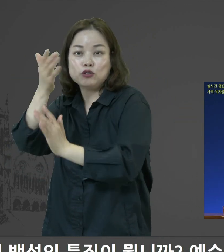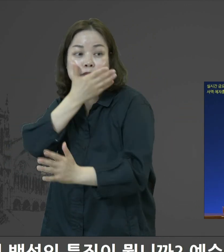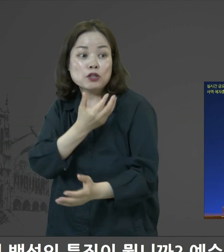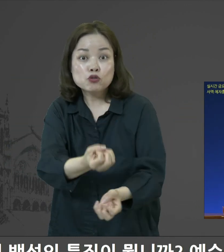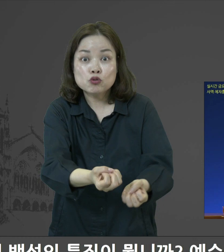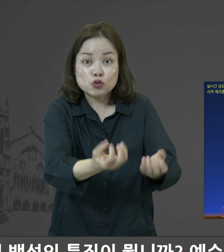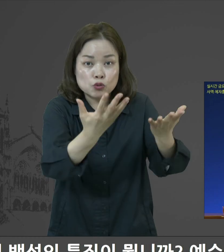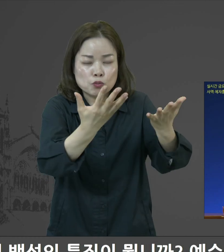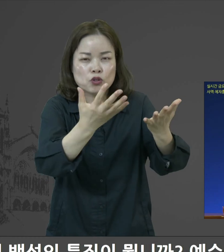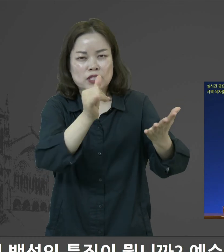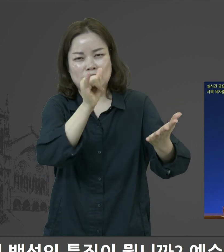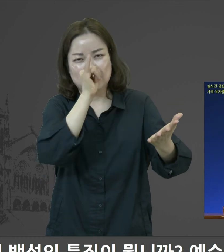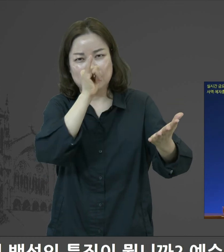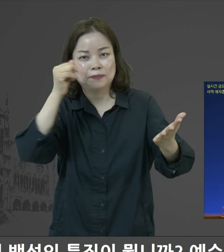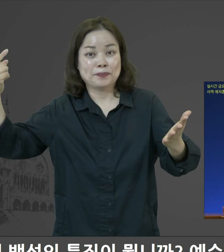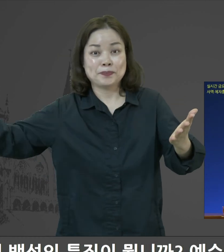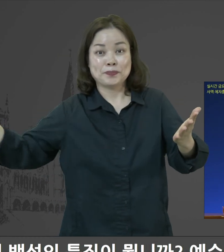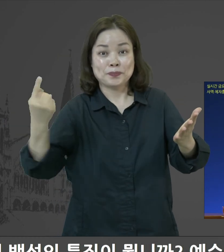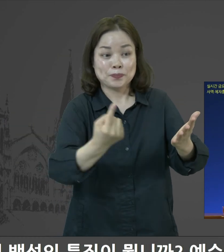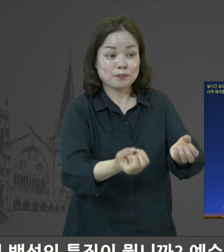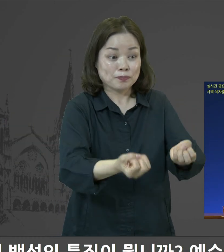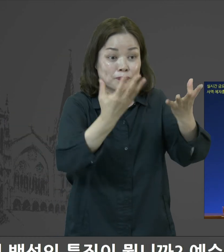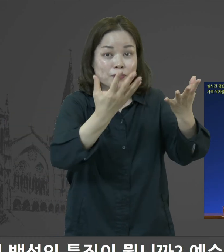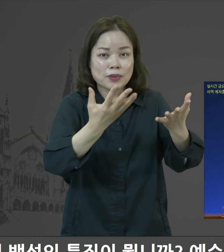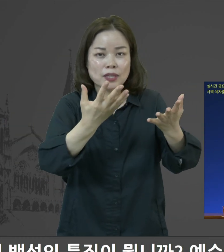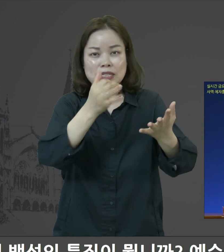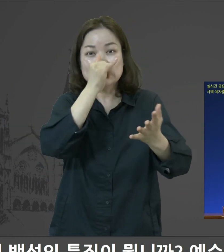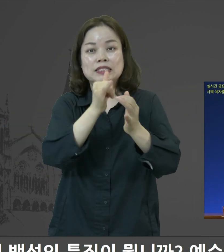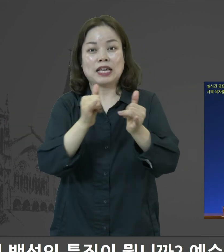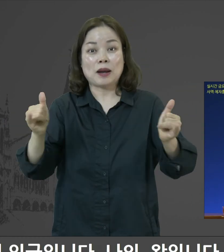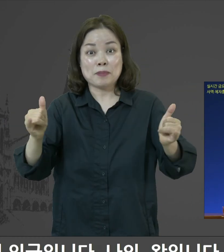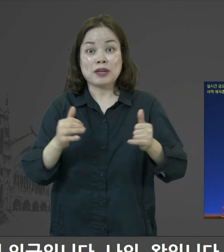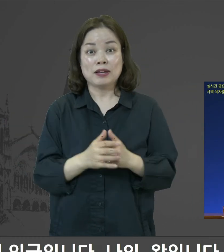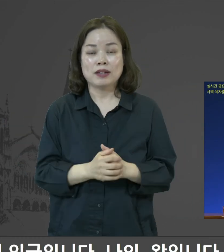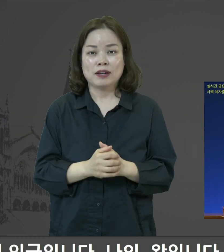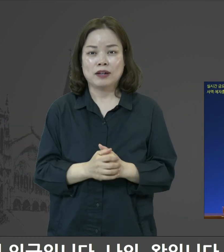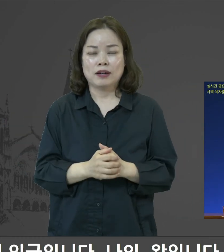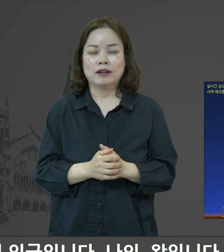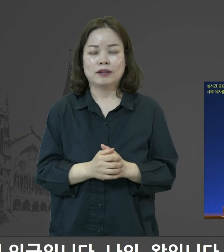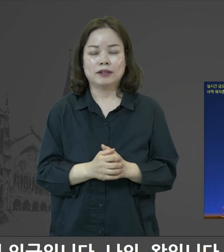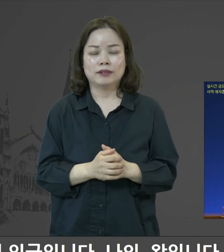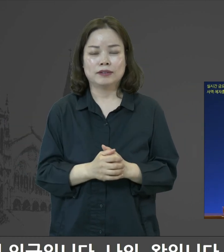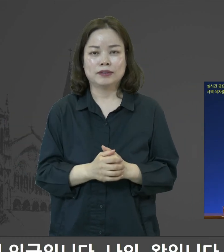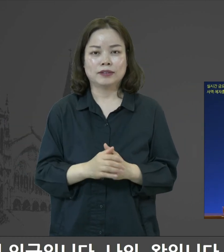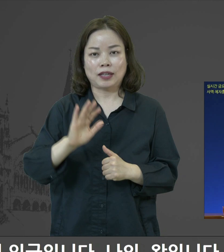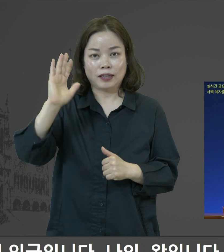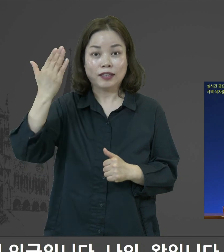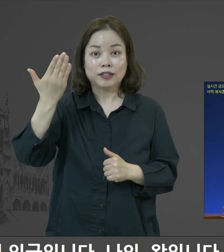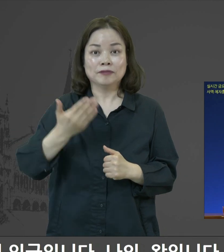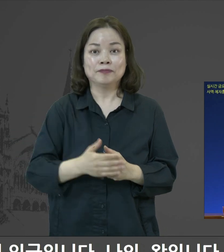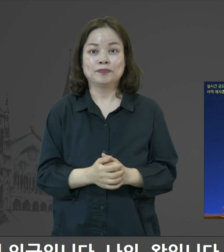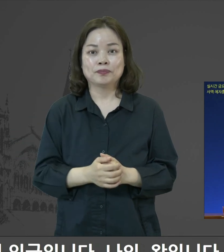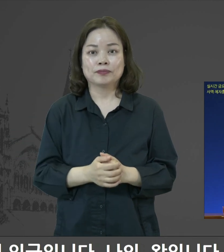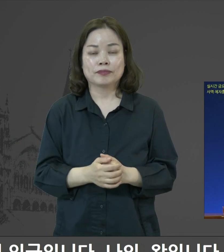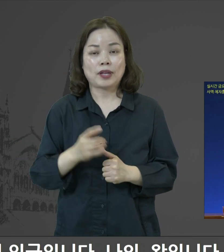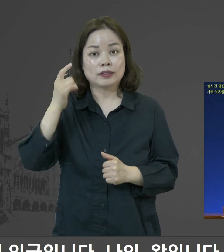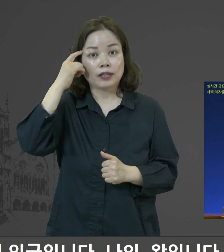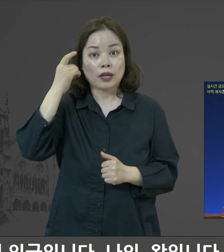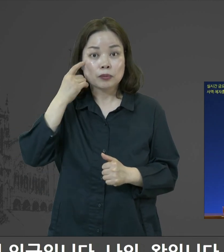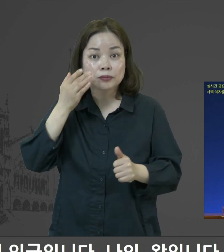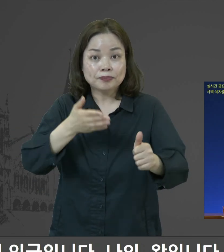축복이 임한다는 겁니다. 예수님의 축복이 임한 사람들은 그렇게 되어져야 한다는 겁니다.